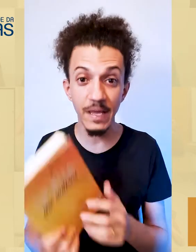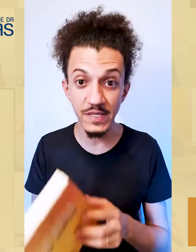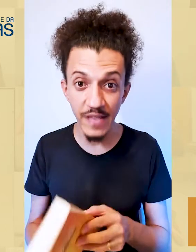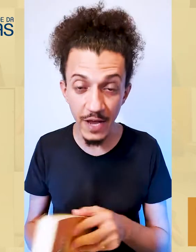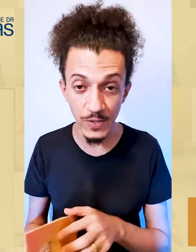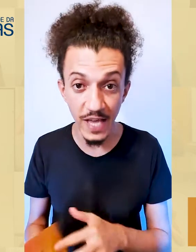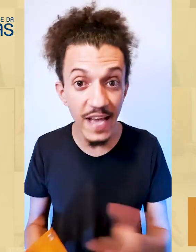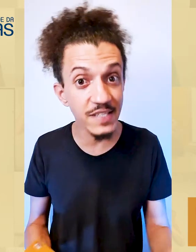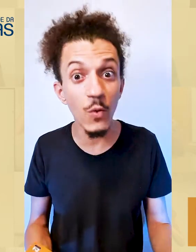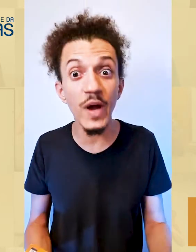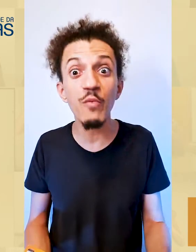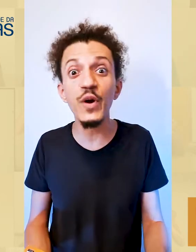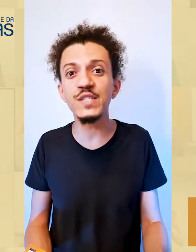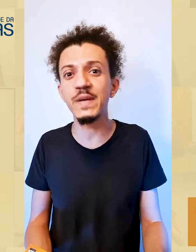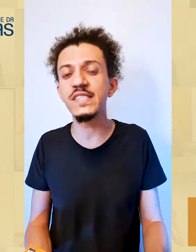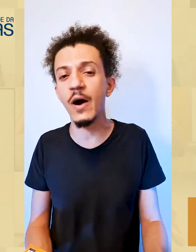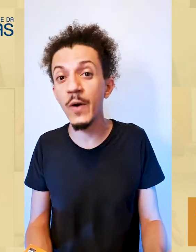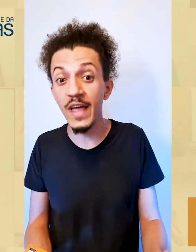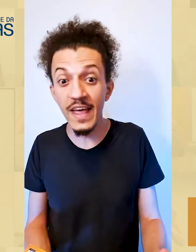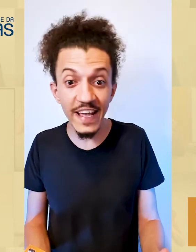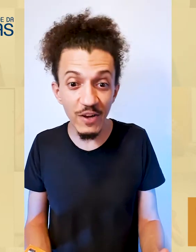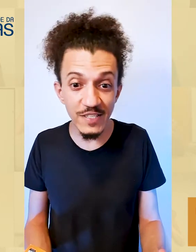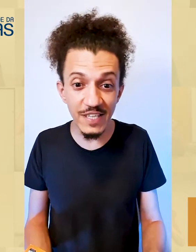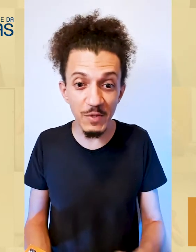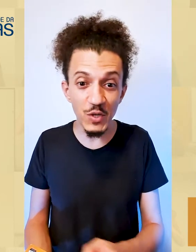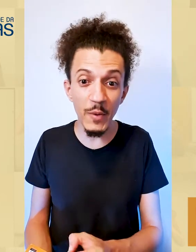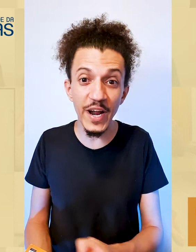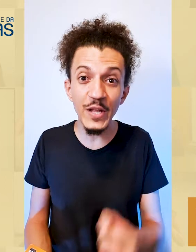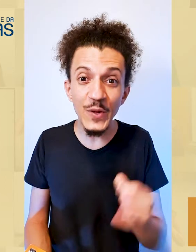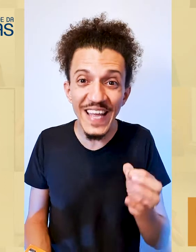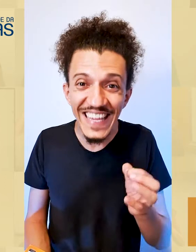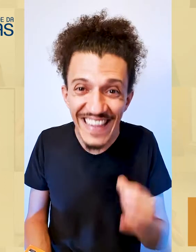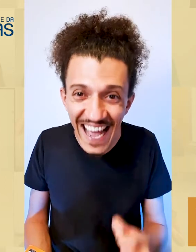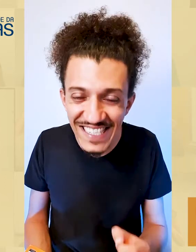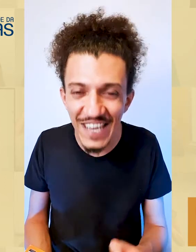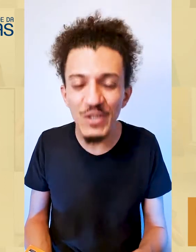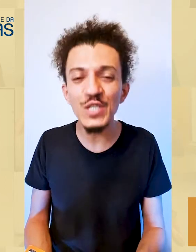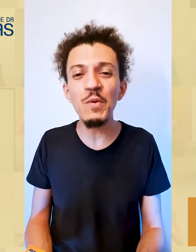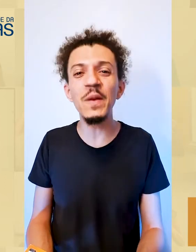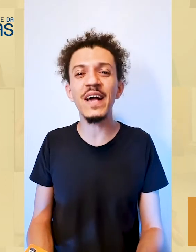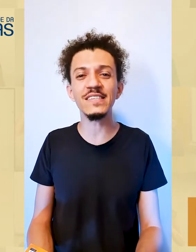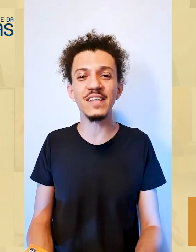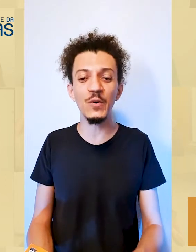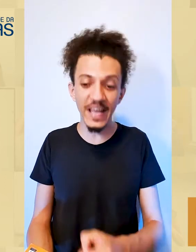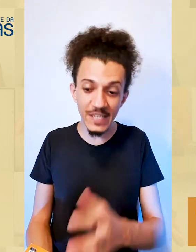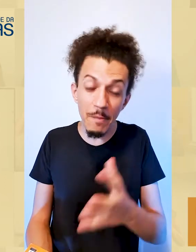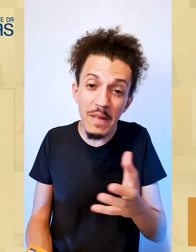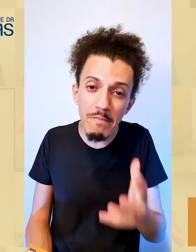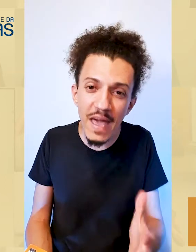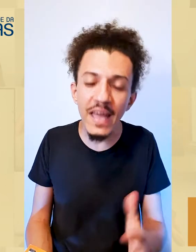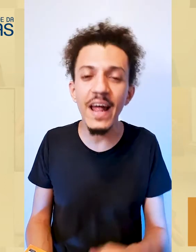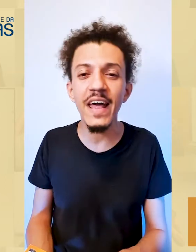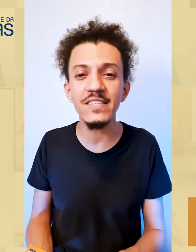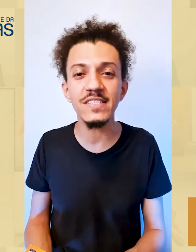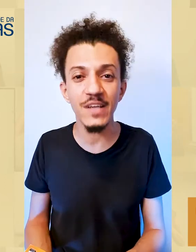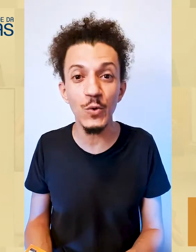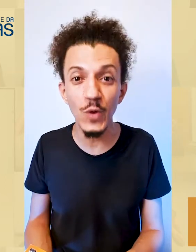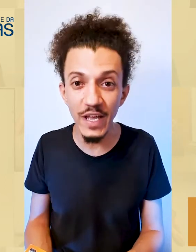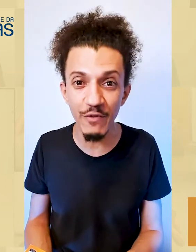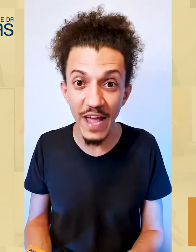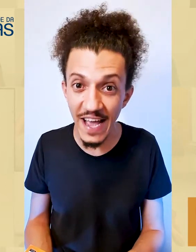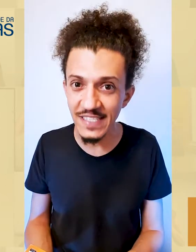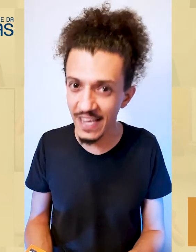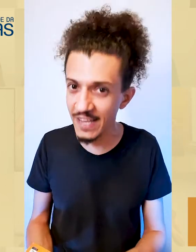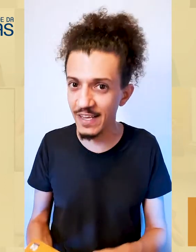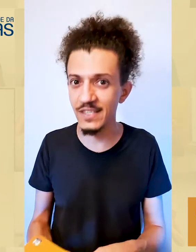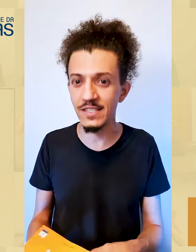Sinais Sem Mistérios. Esse é um ano muito especial em que nós estamos comemorando 10 anos de publicação desde a primeira edição do